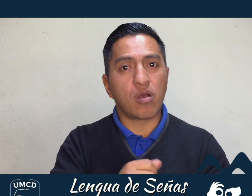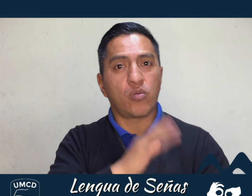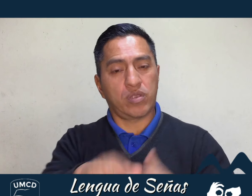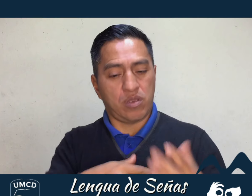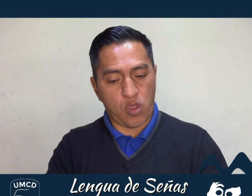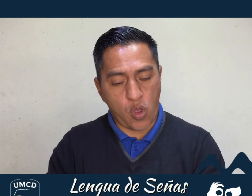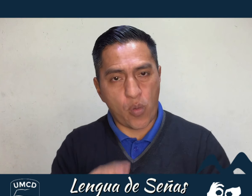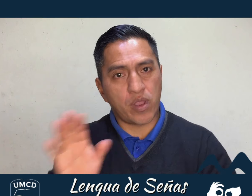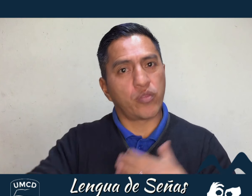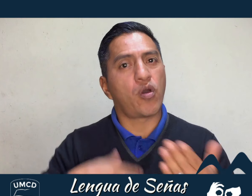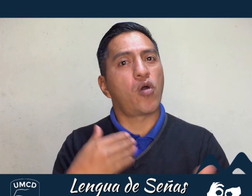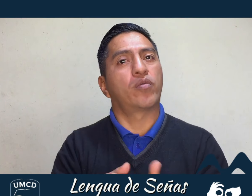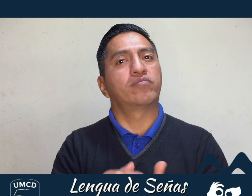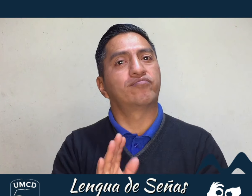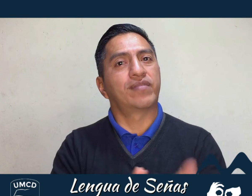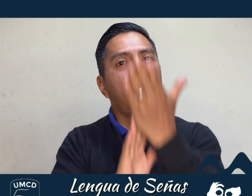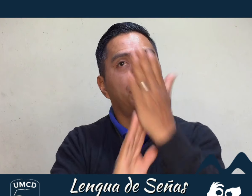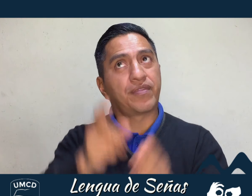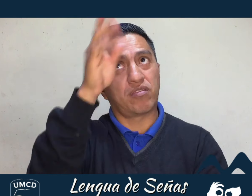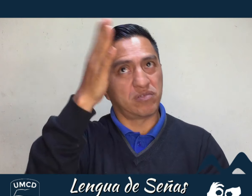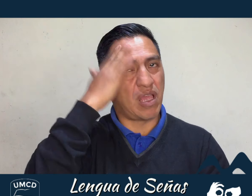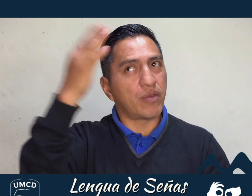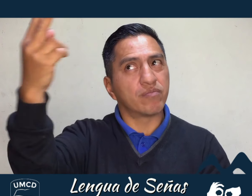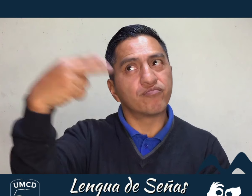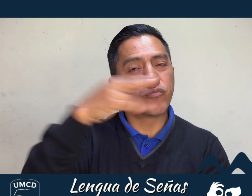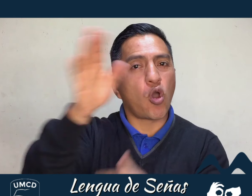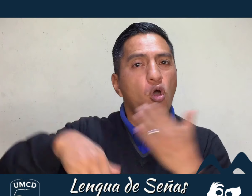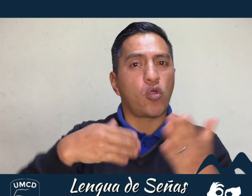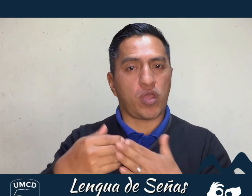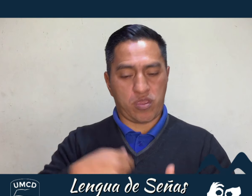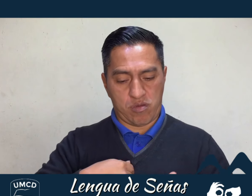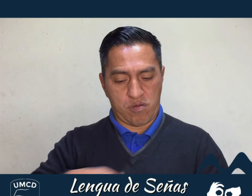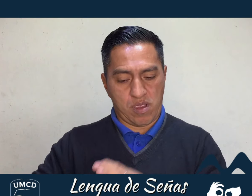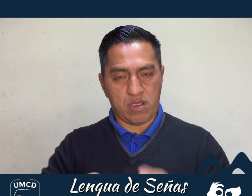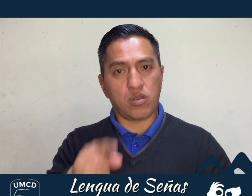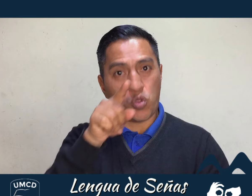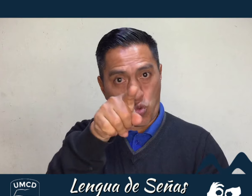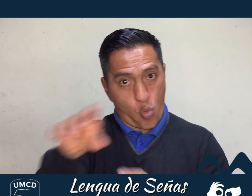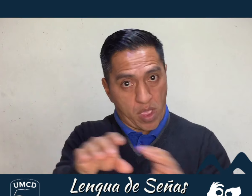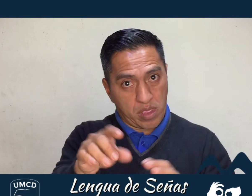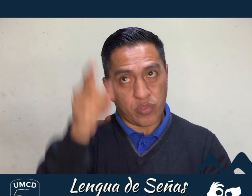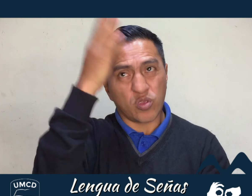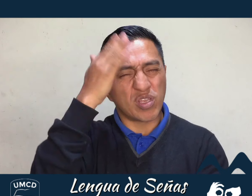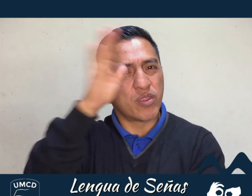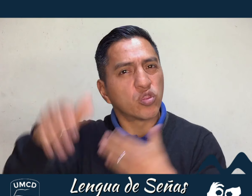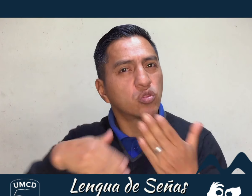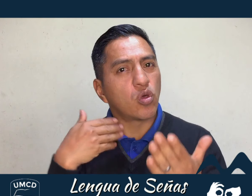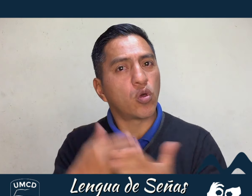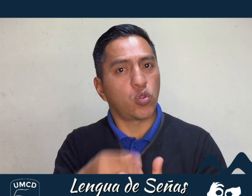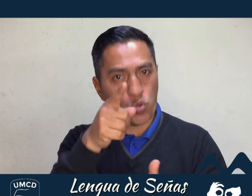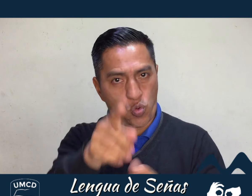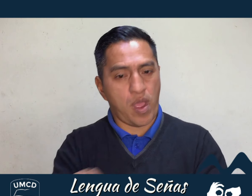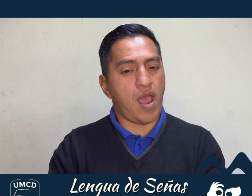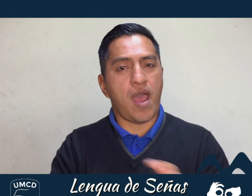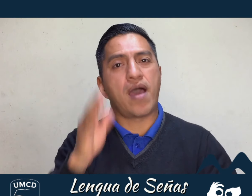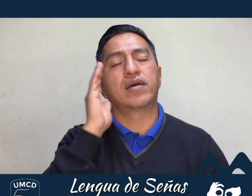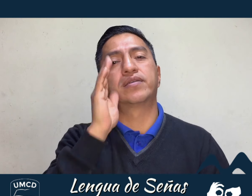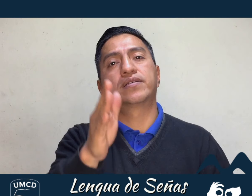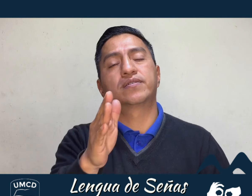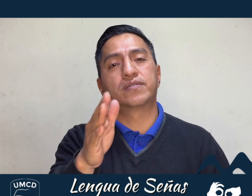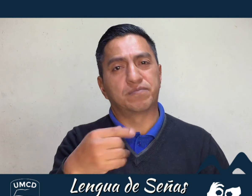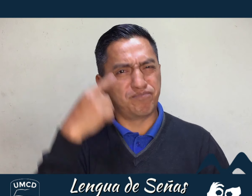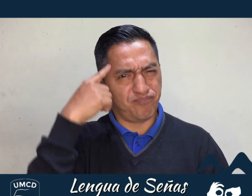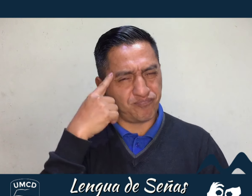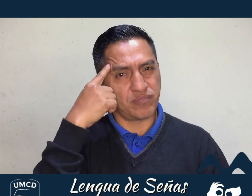están descubiertas delante de Él siempre. ¿Cómo crees que sería nuestra vida si en todo